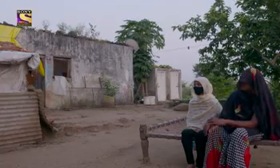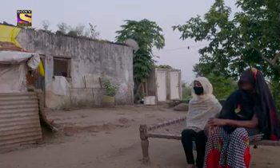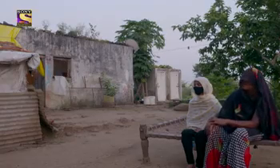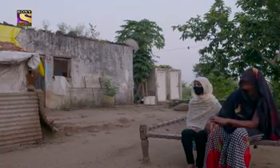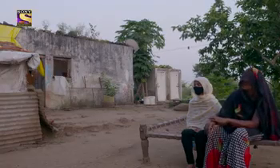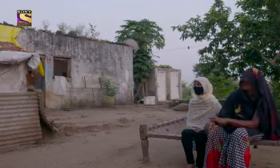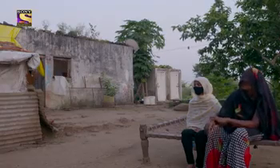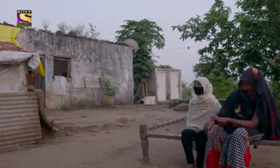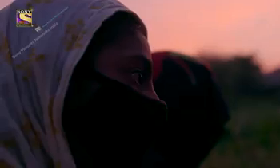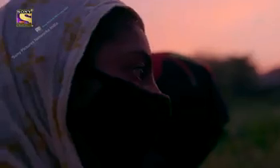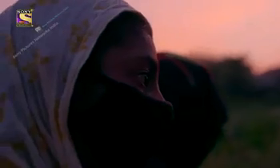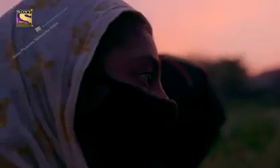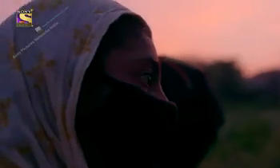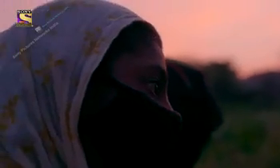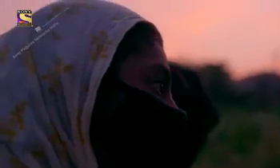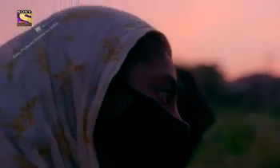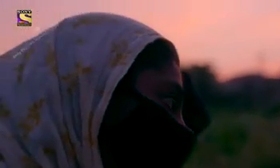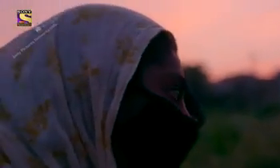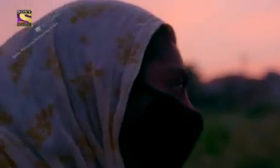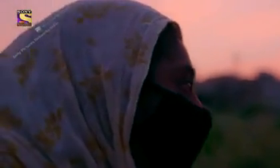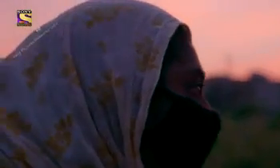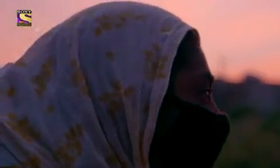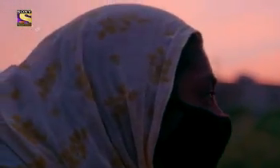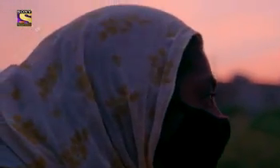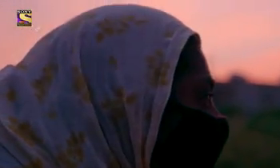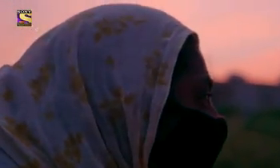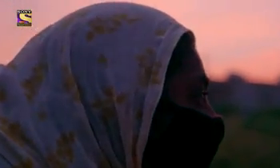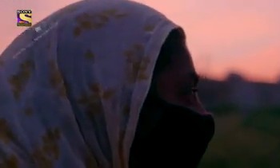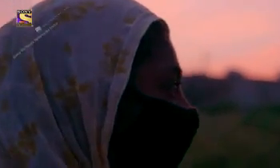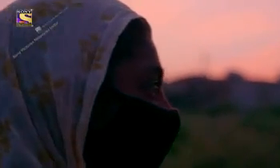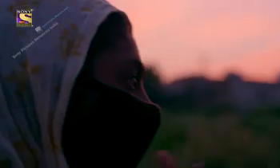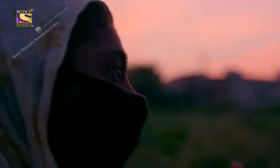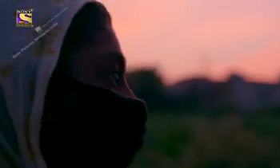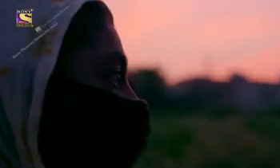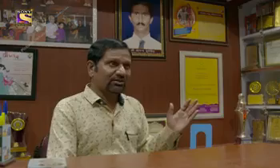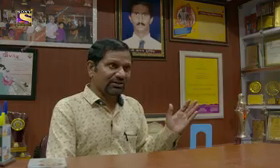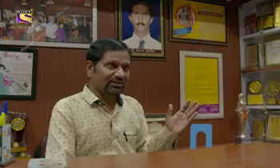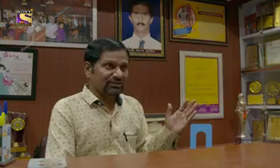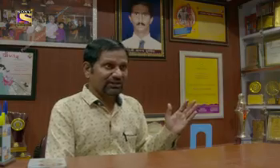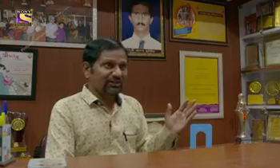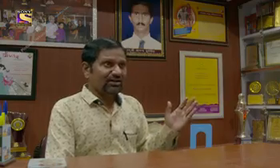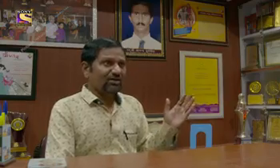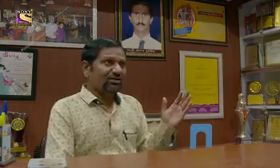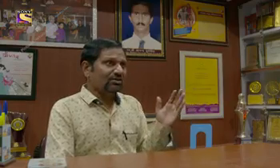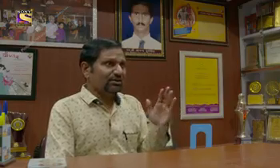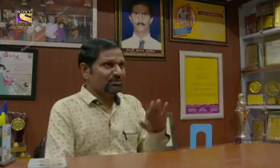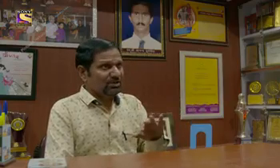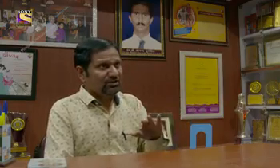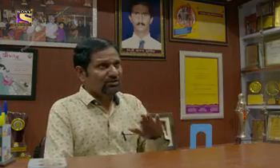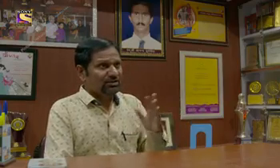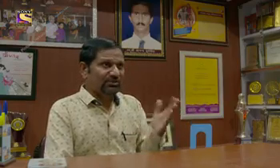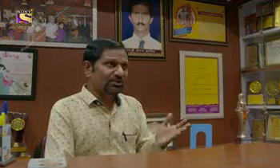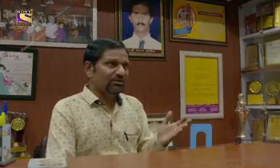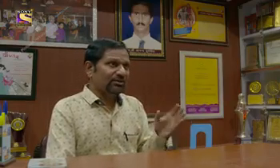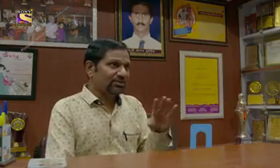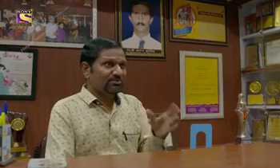के साथ होता है मैंने आइडिया दिया मोनिका जी को क्योंना हम एक काम करें बेवी डॉल खरीद कर लाएं और एक